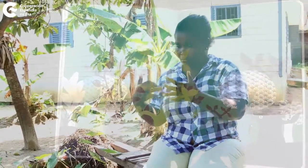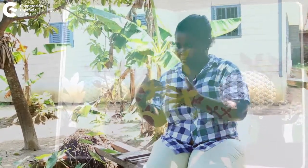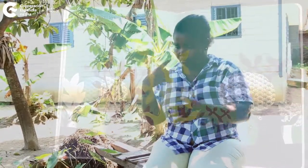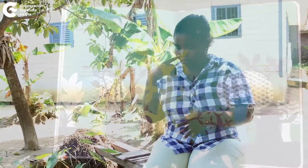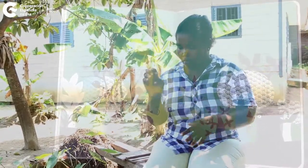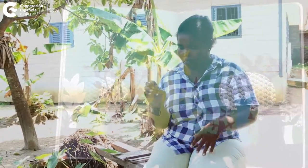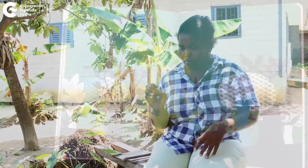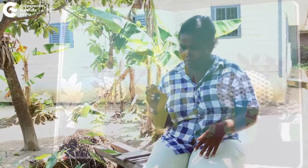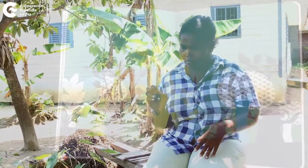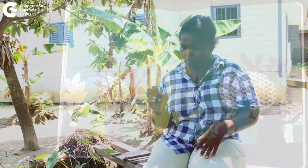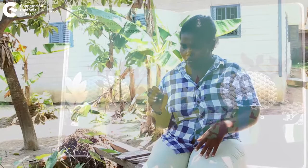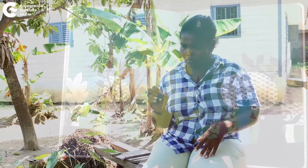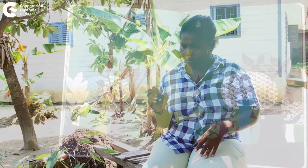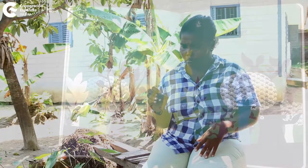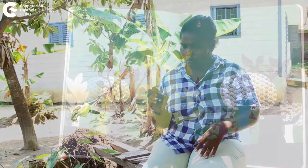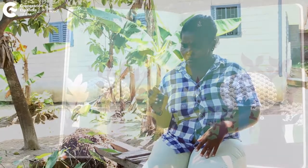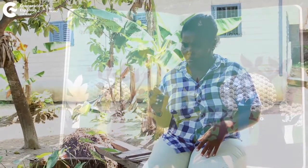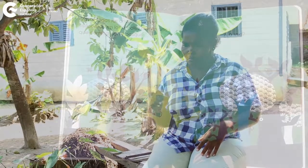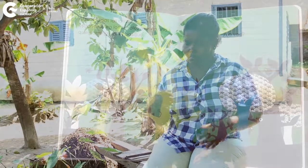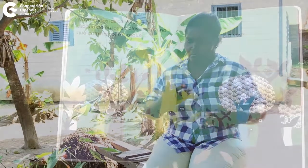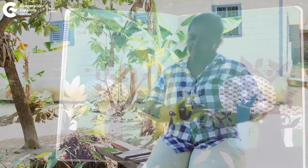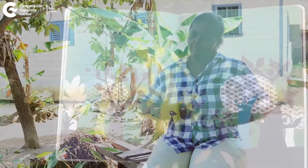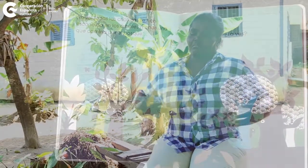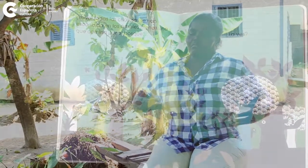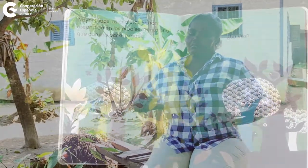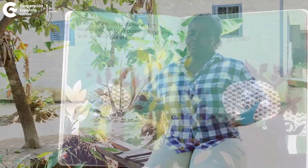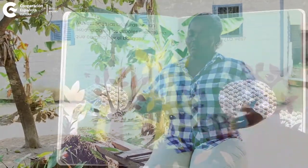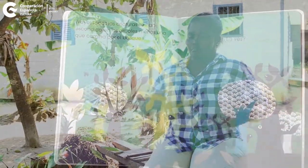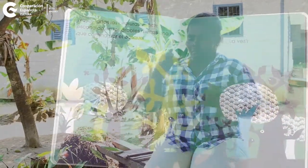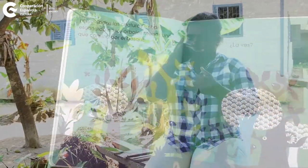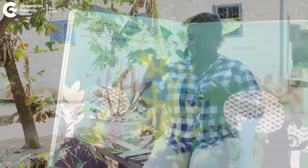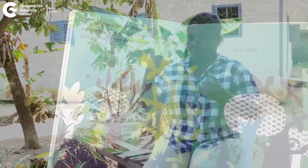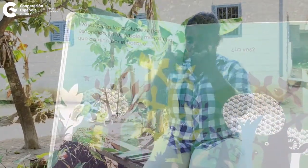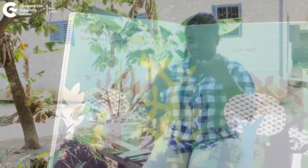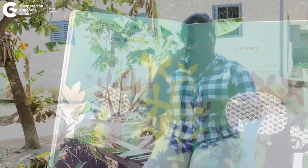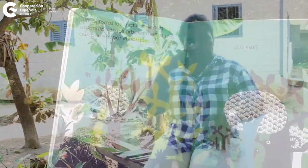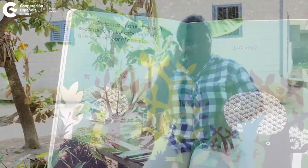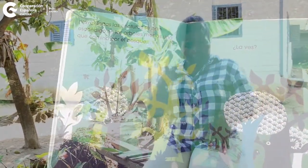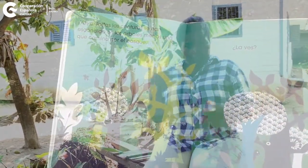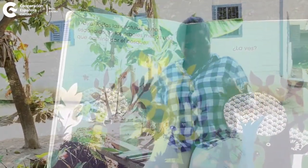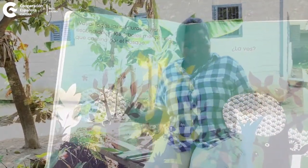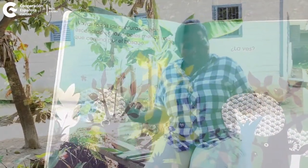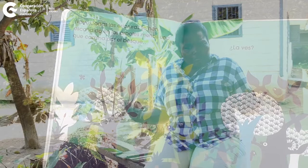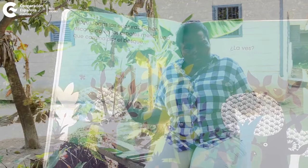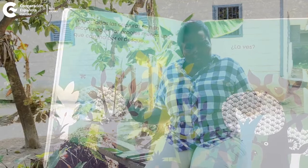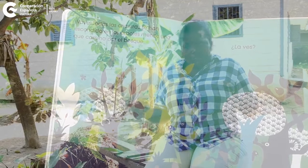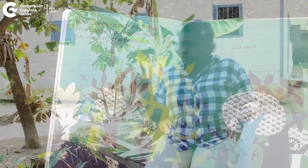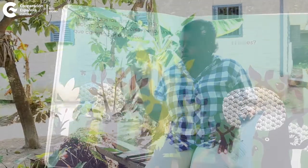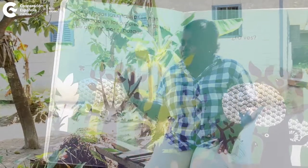vemos a la señora y al final, ¿qué es lo que encontráis? ¿Dónde está el animal